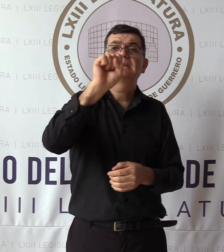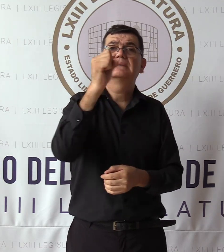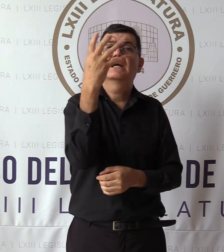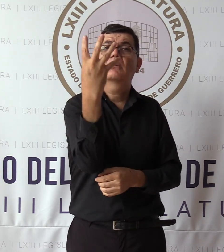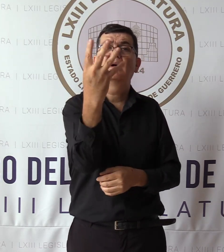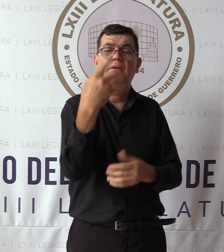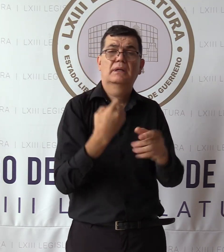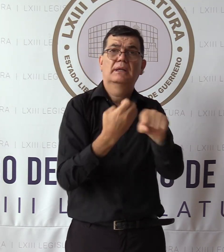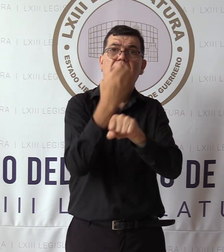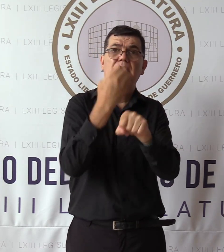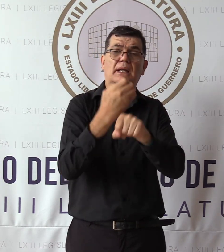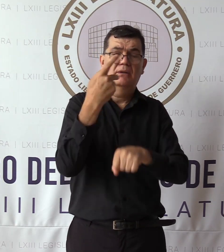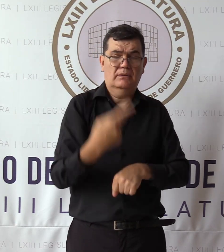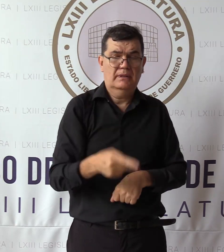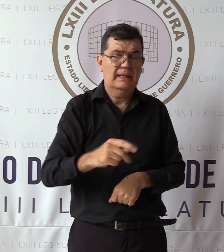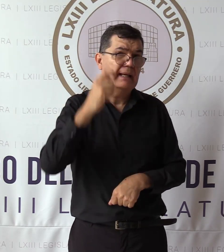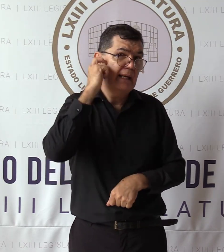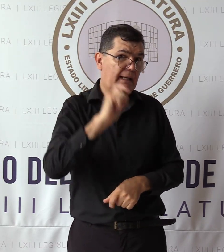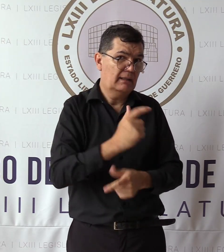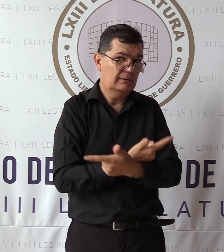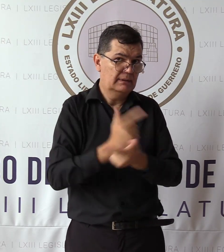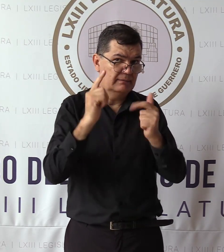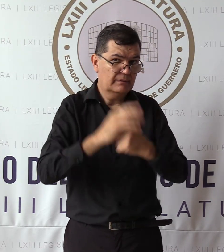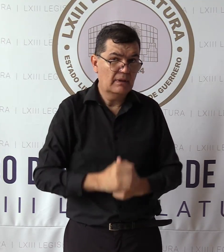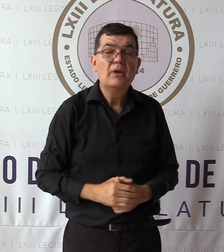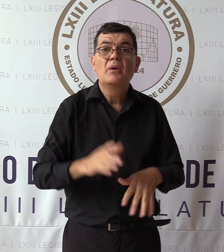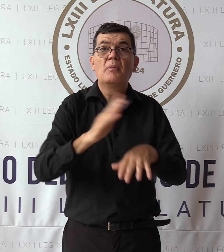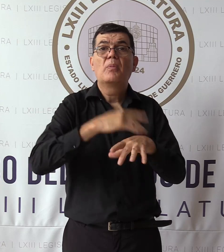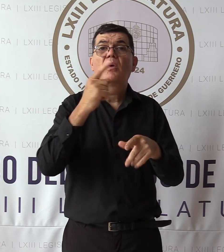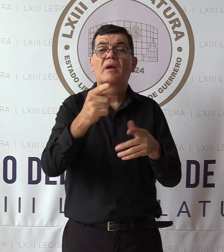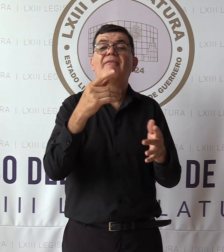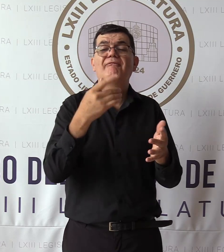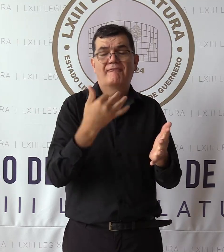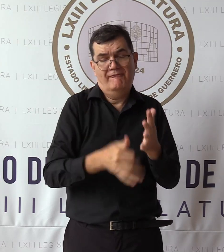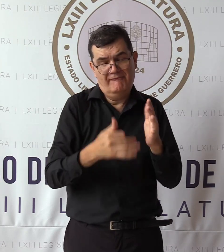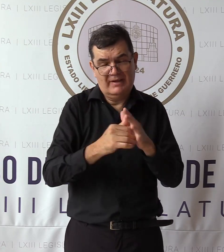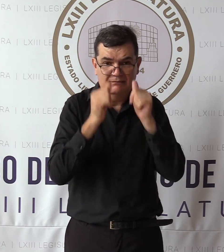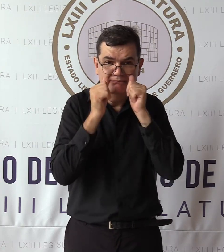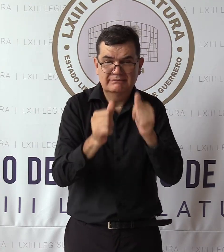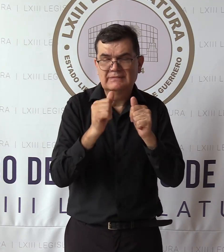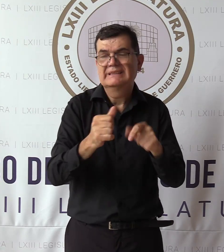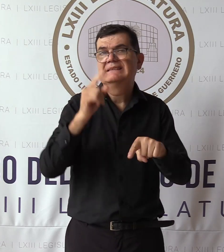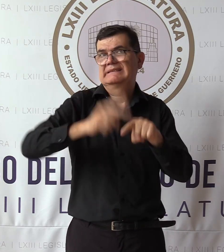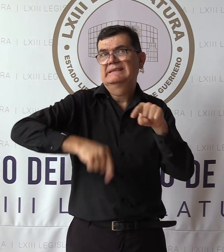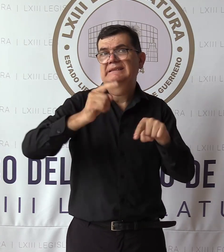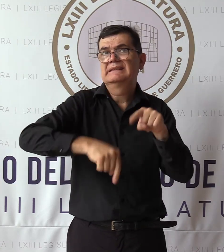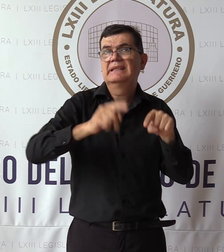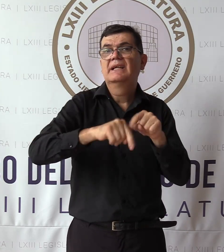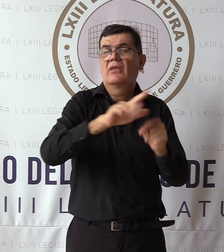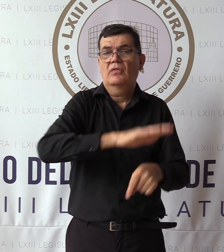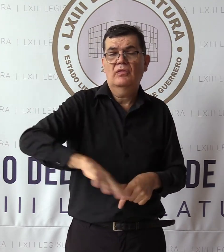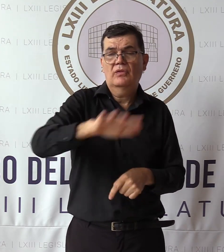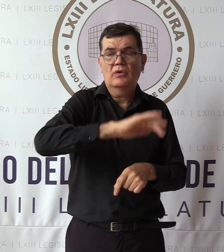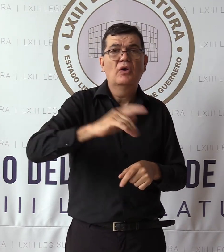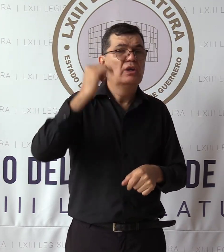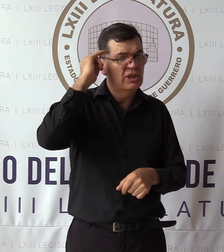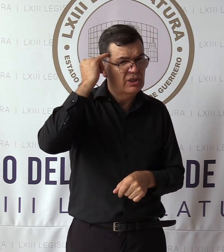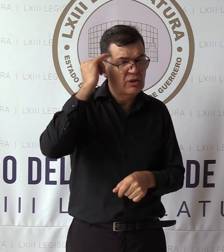Estado Libre y Soberano de Guerrero, por haber vulnerado el derecho a la consulta de los pueblos y comunidades indígenas y de las personas